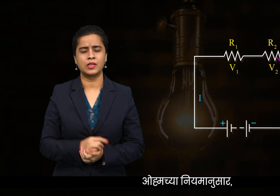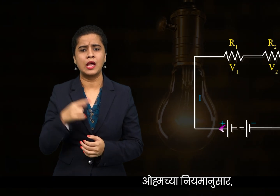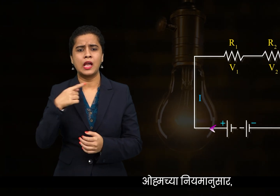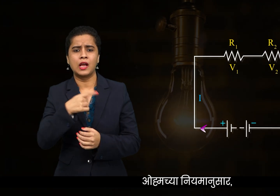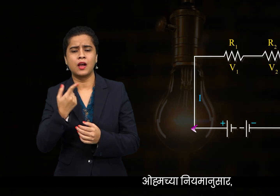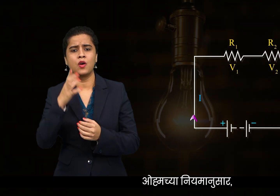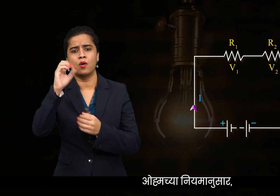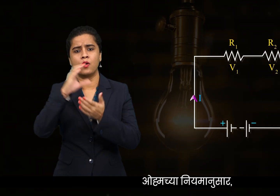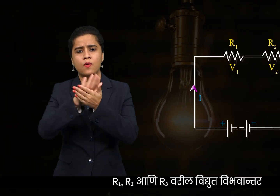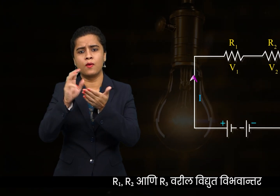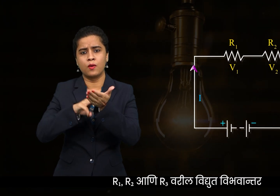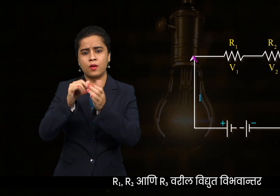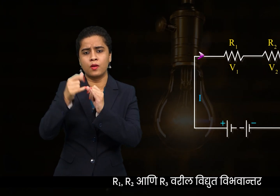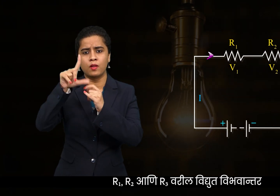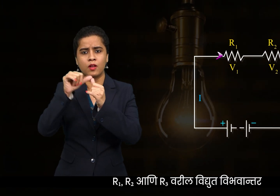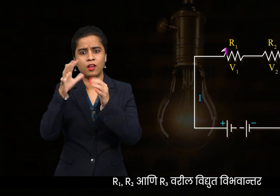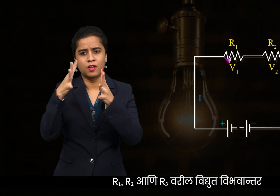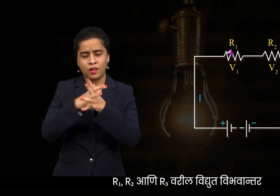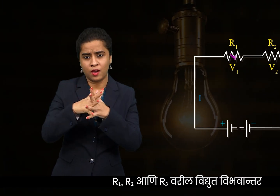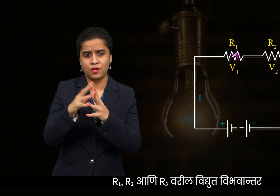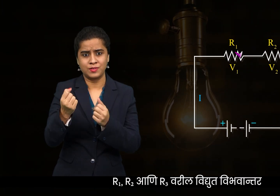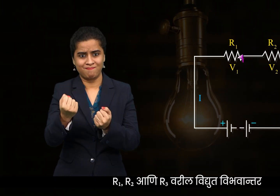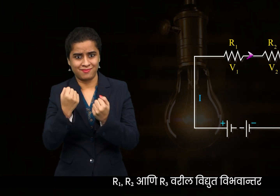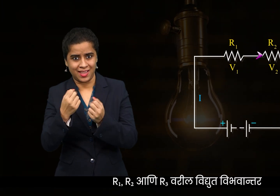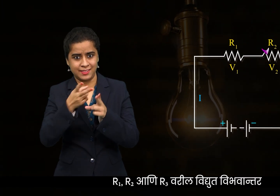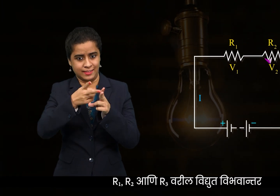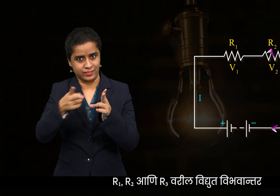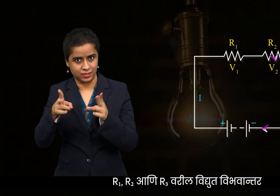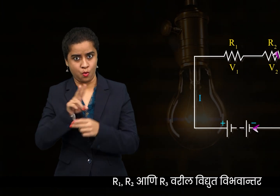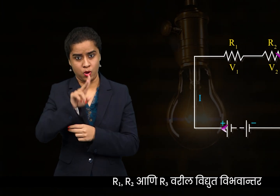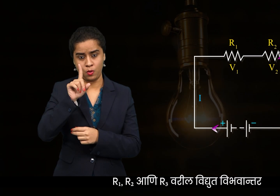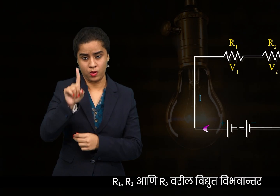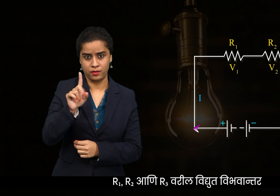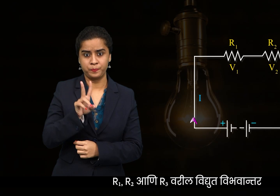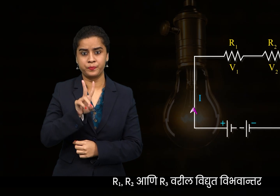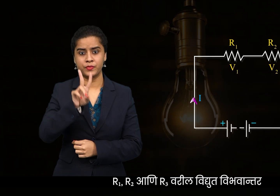ओहमच्या नियमानुसार R1, R2 आणि R3 वरील विद्युत विभवांतर